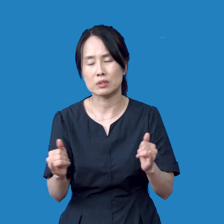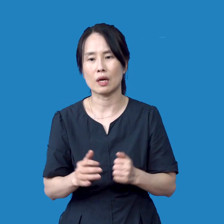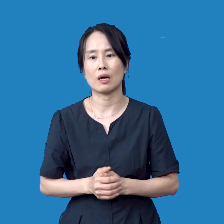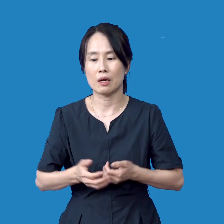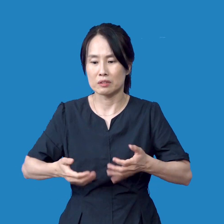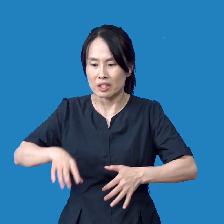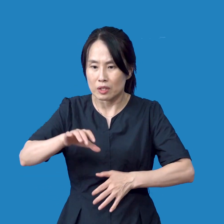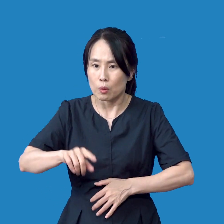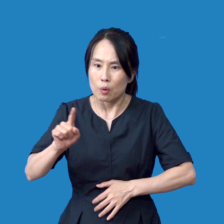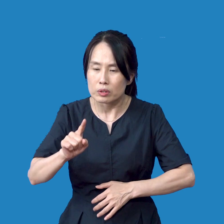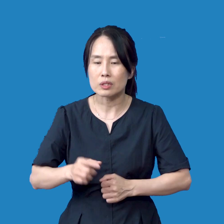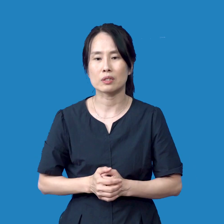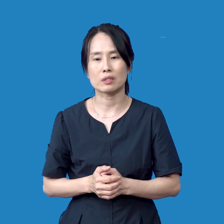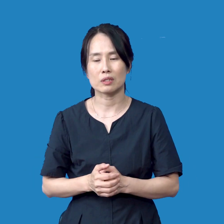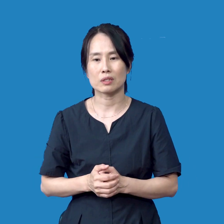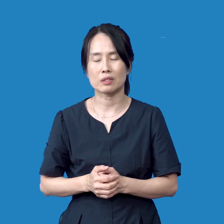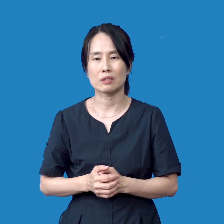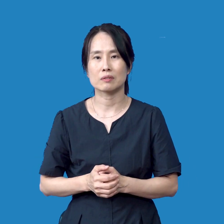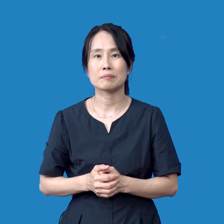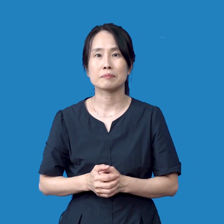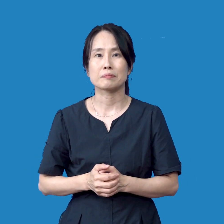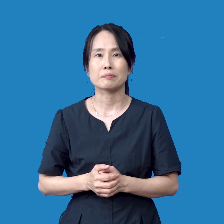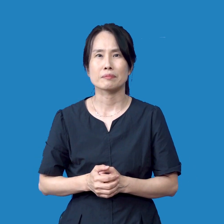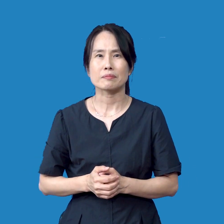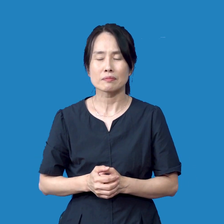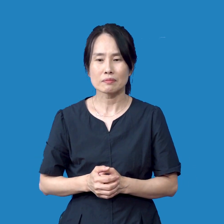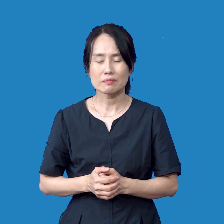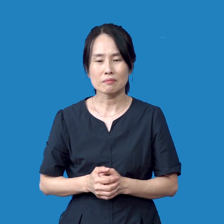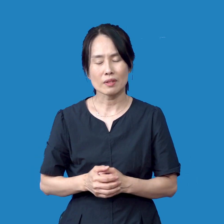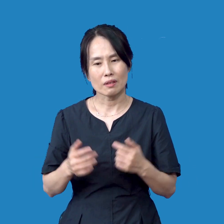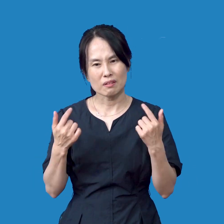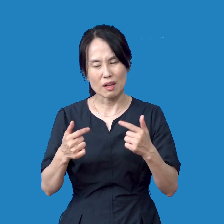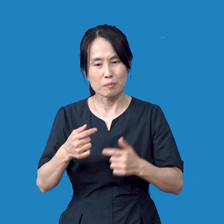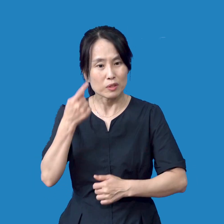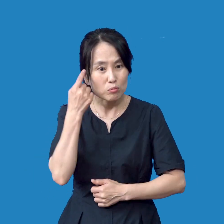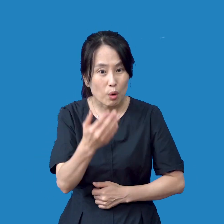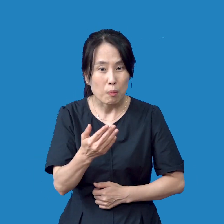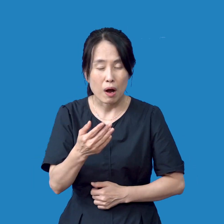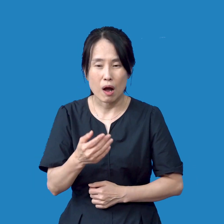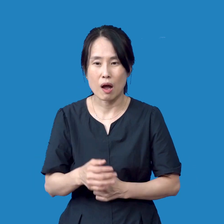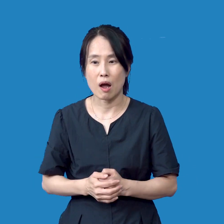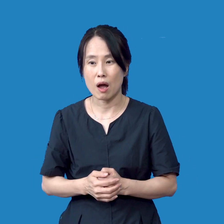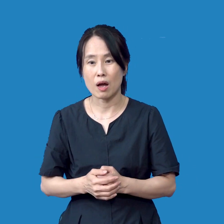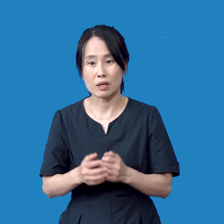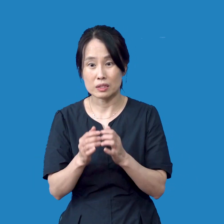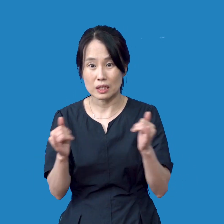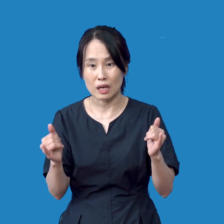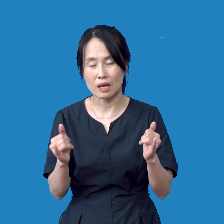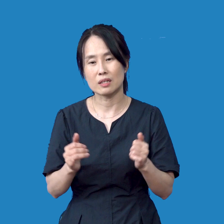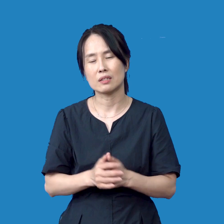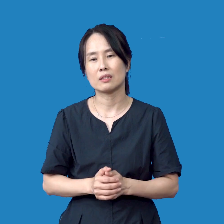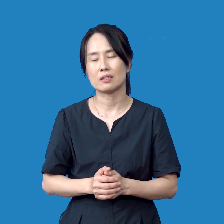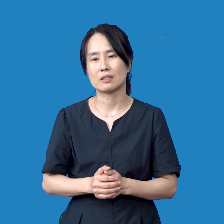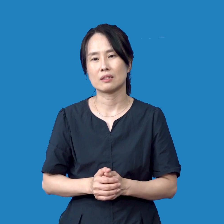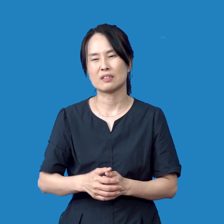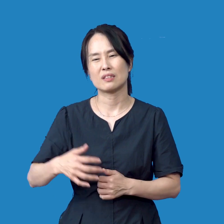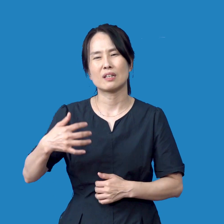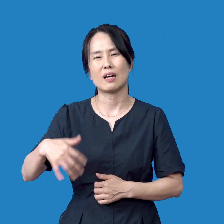성분이 어떠냐, 고향이 어디냐, 밤낮 그러고 있는 사람은 아직 깨어지지 않은